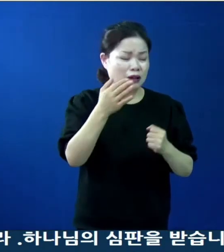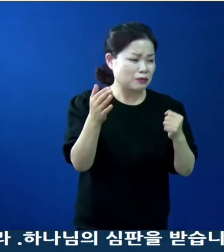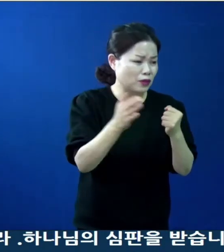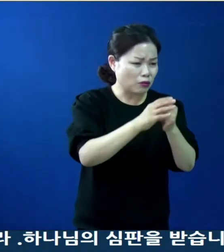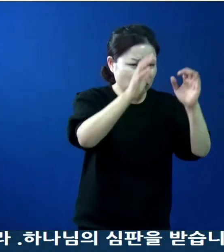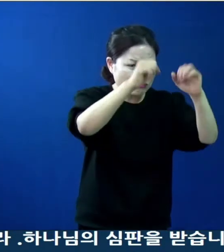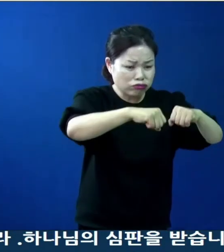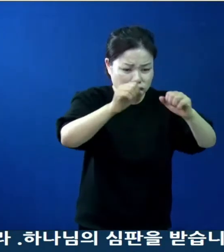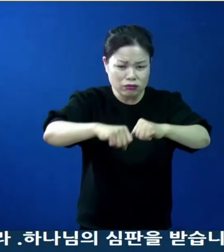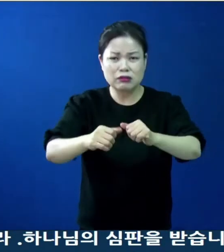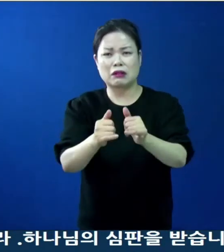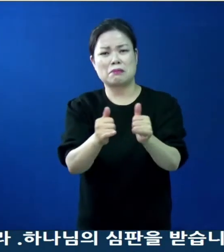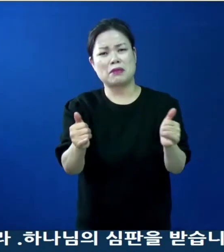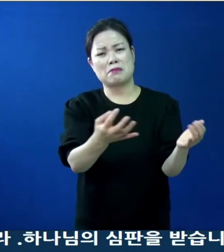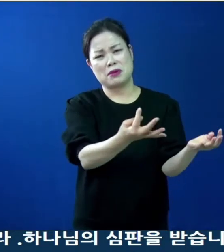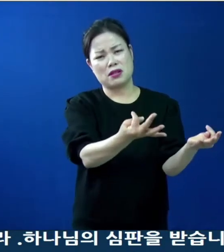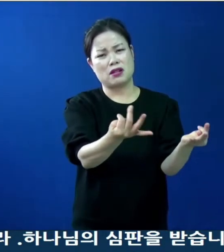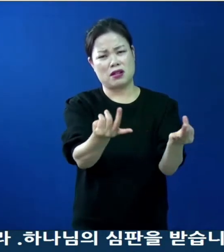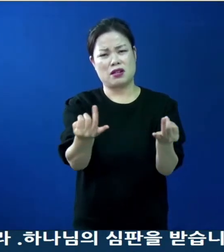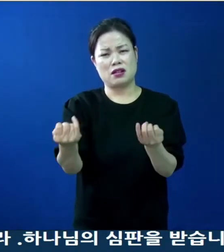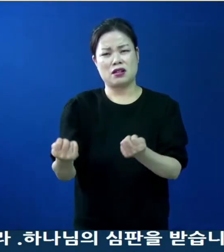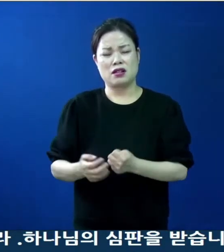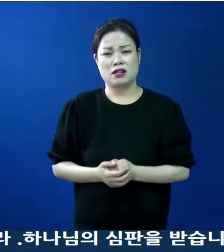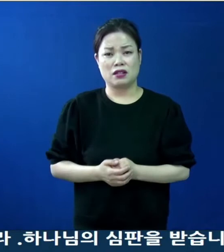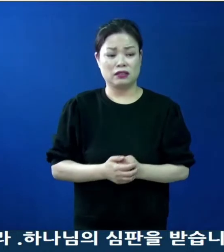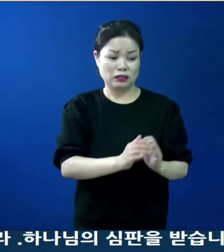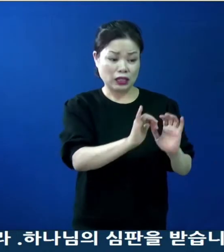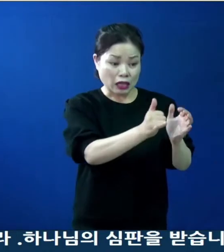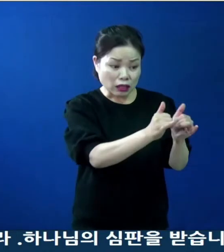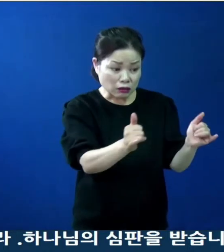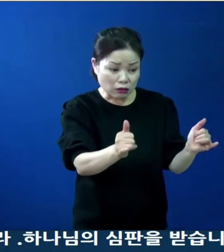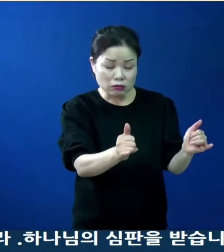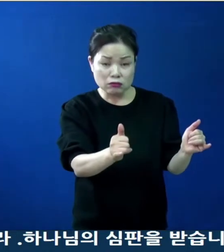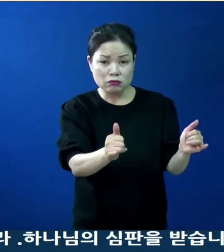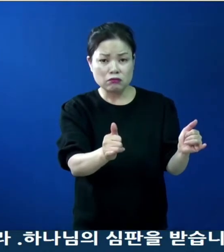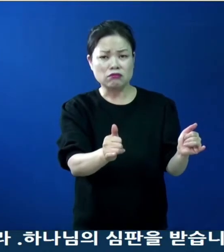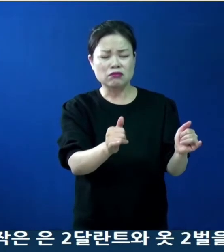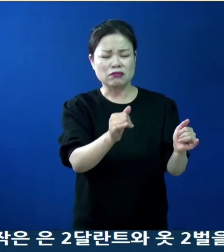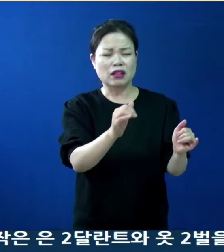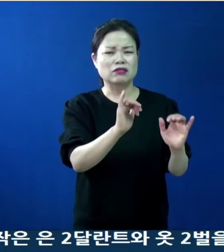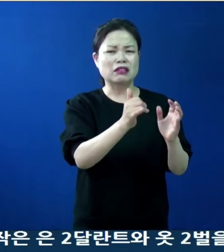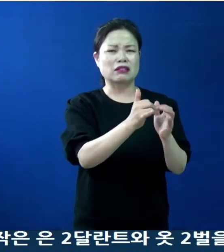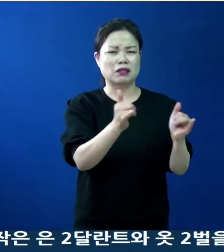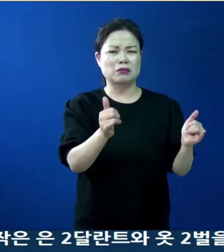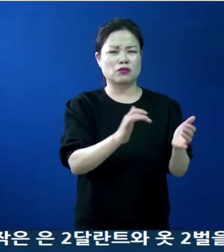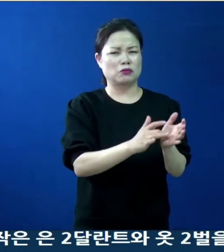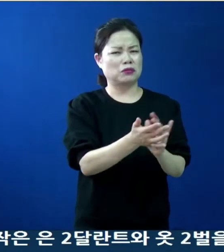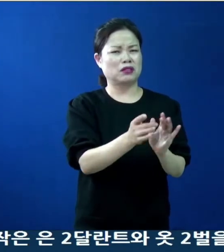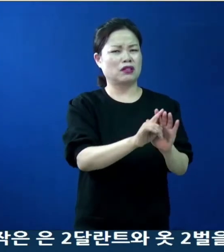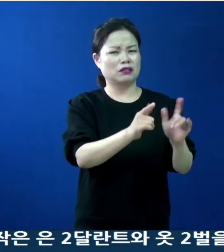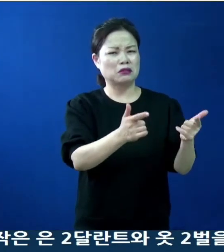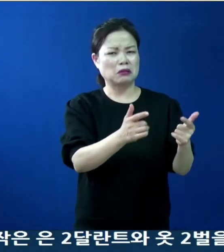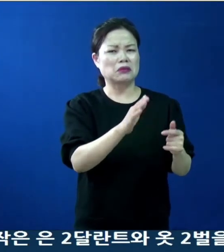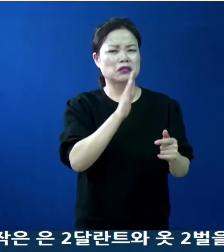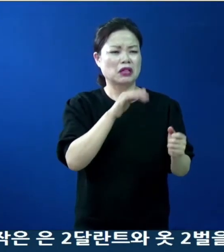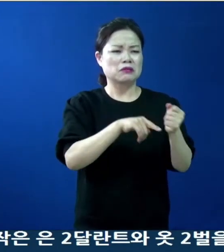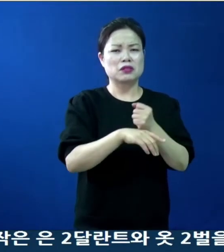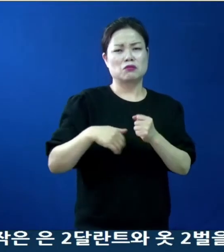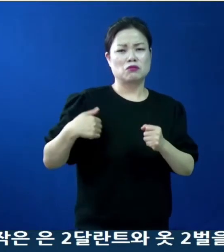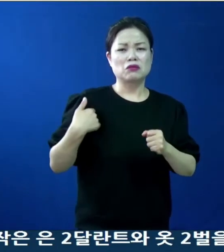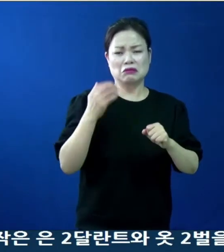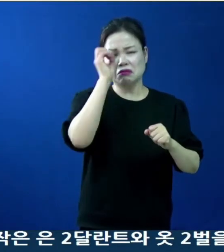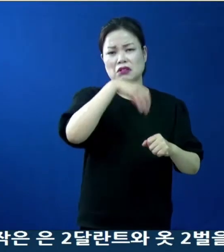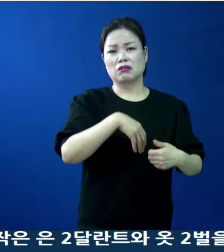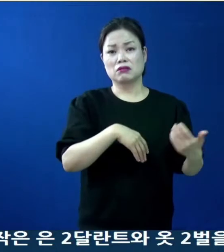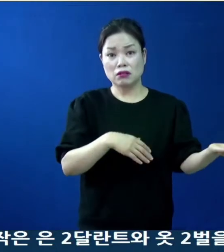무너지는 사람들이 정말 너무나도 많습니다. 여러분, 세상 사람들은 그렇다고 쳐요. 세상 사람들은 이 참 진리들을 모르니까 그럴